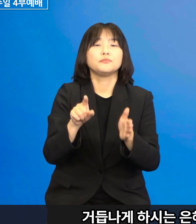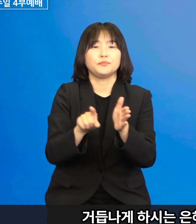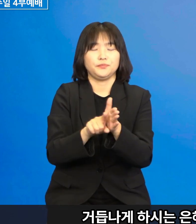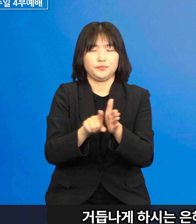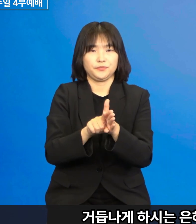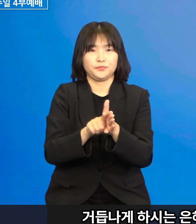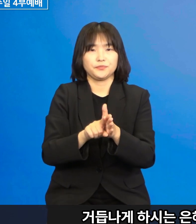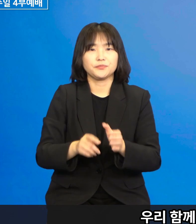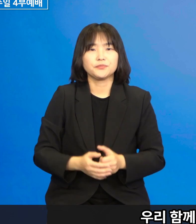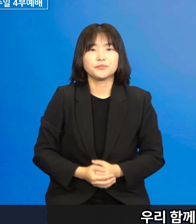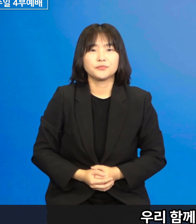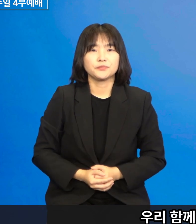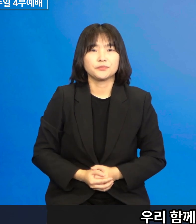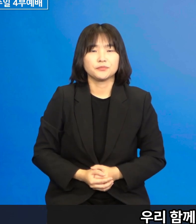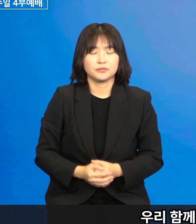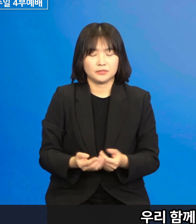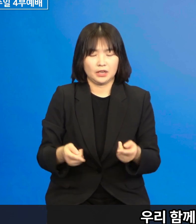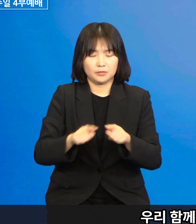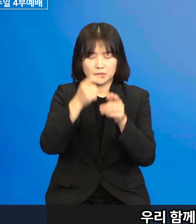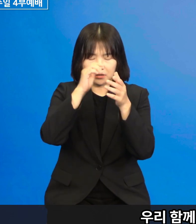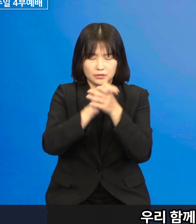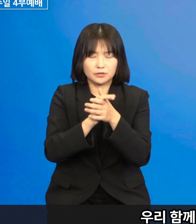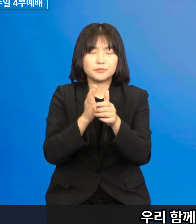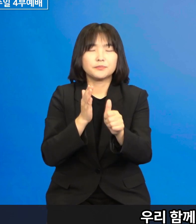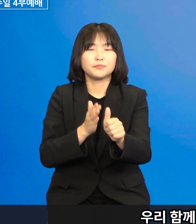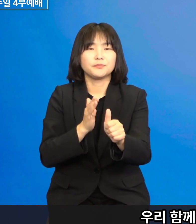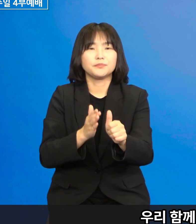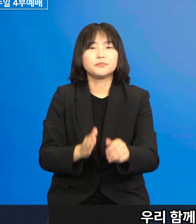믿습니다. 우리 함께 기도하겠습니다.